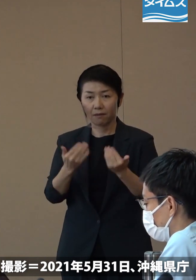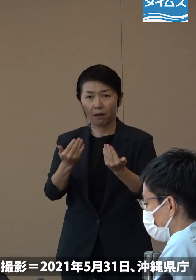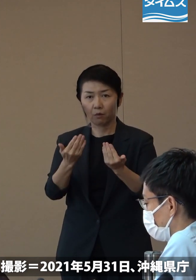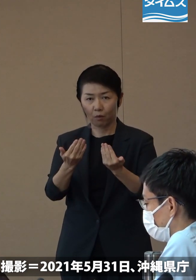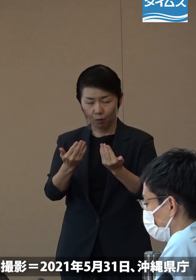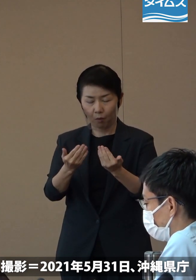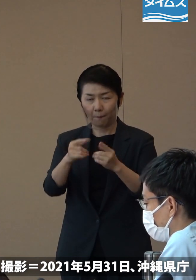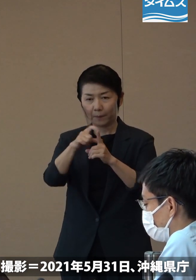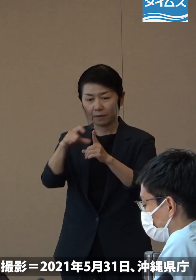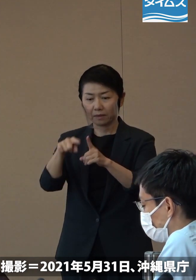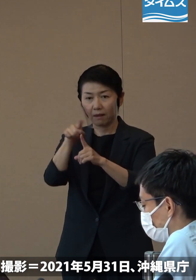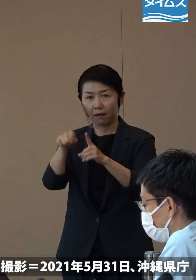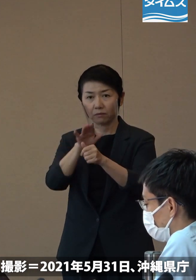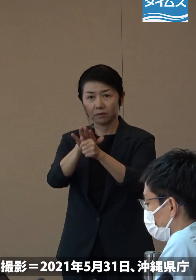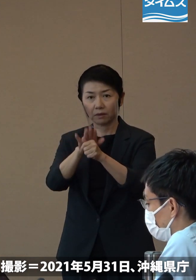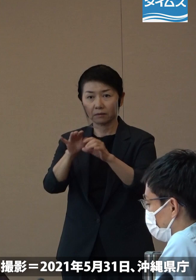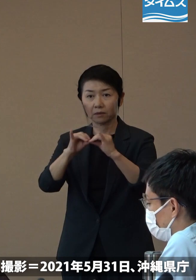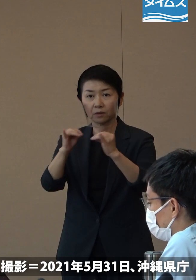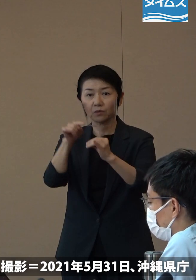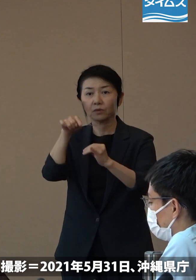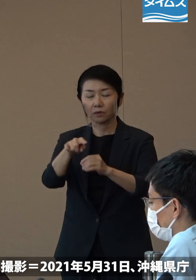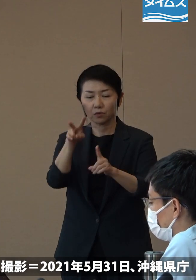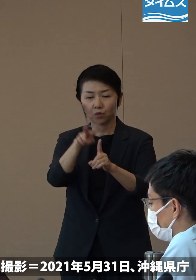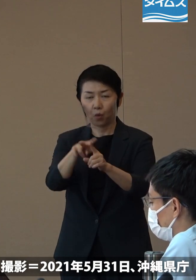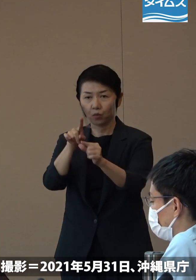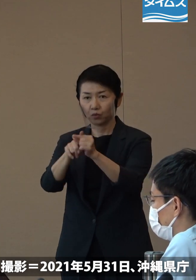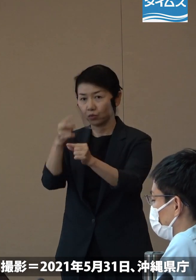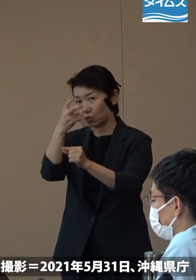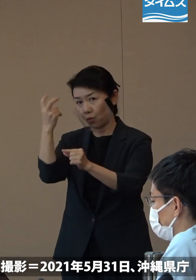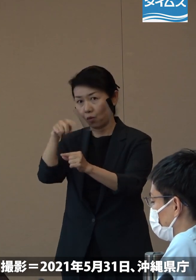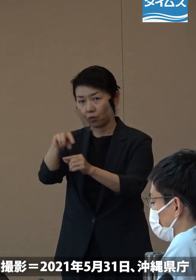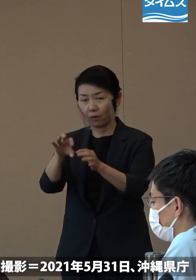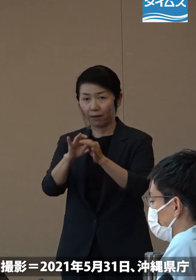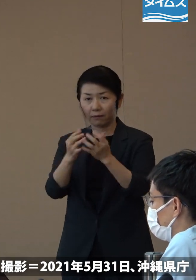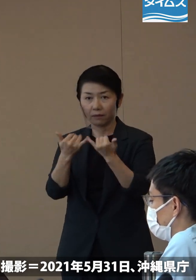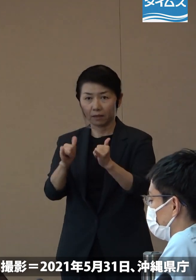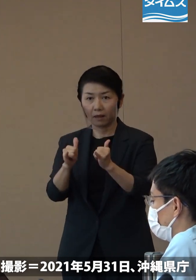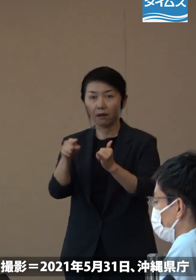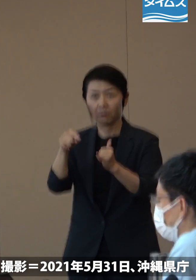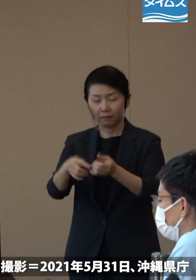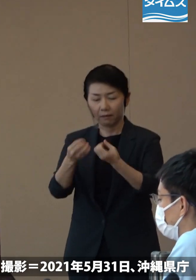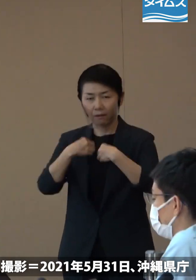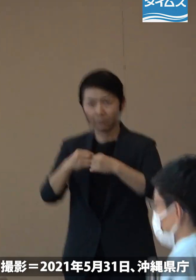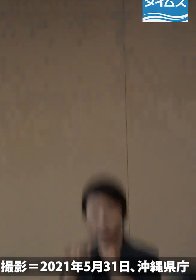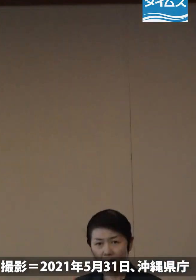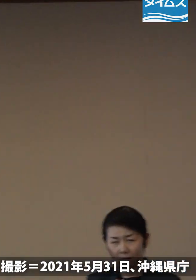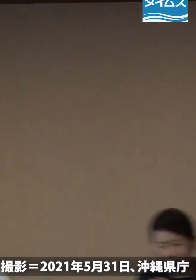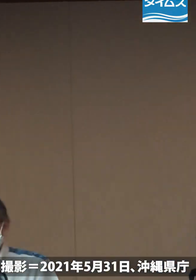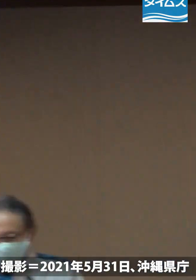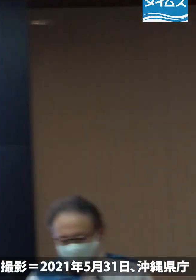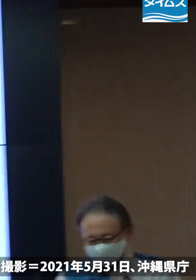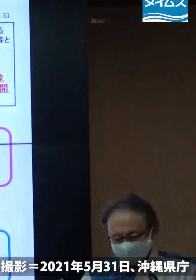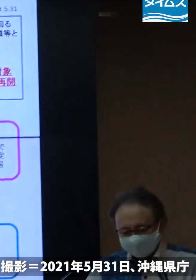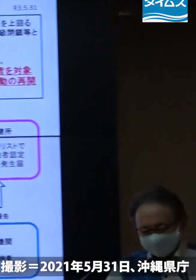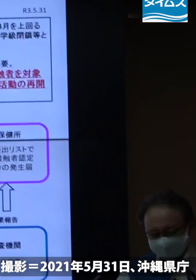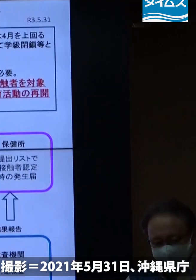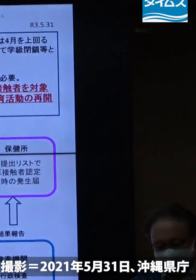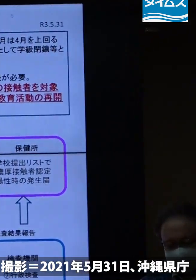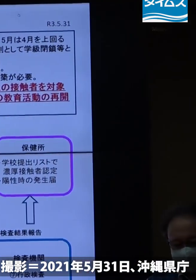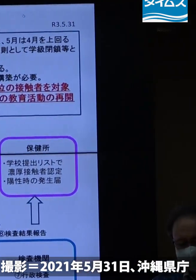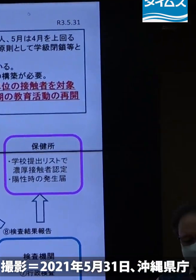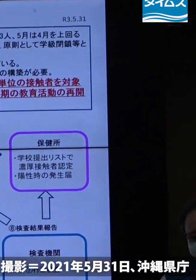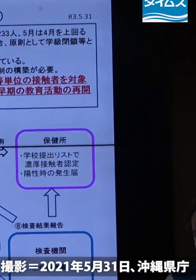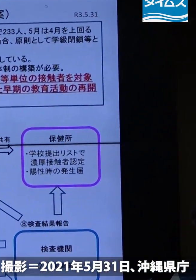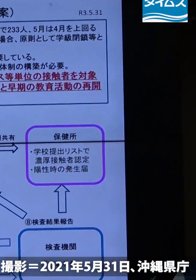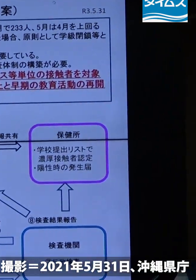PCR 支援チームは小中高校の学校関係者に感染者が発生した場合、いち早くク